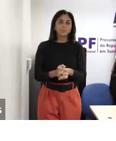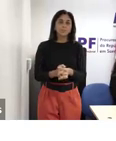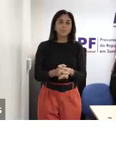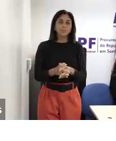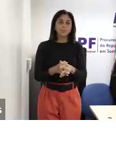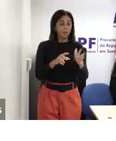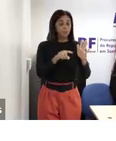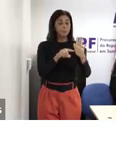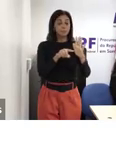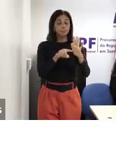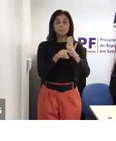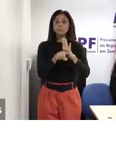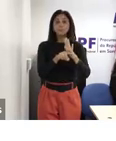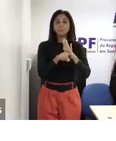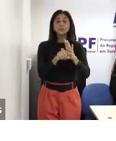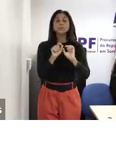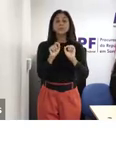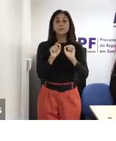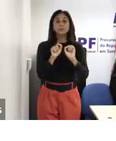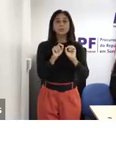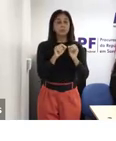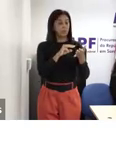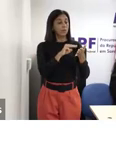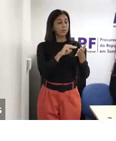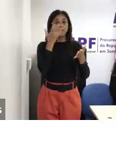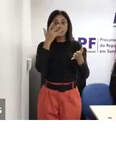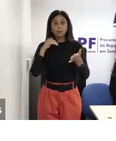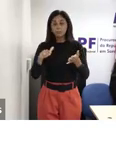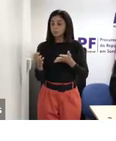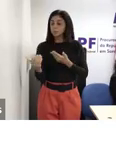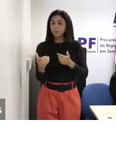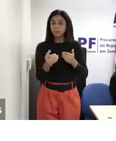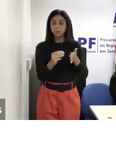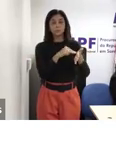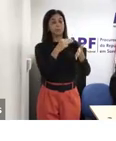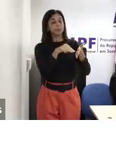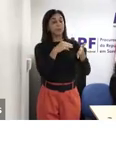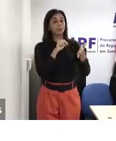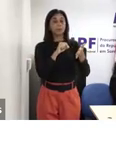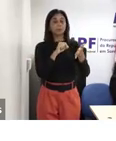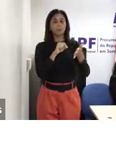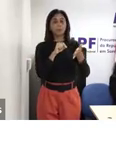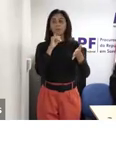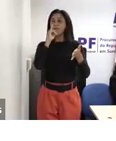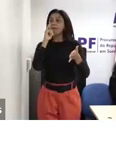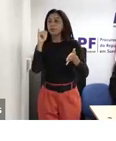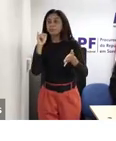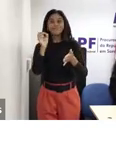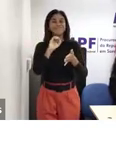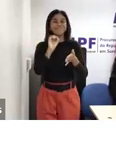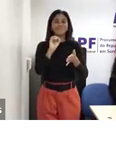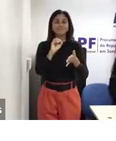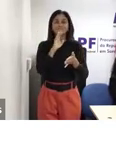pesquisa não contou para ninguém então um em cada três que receberam essas mensagens de de cunho